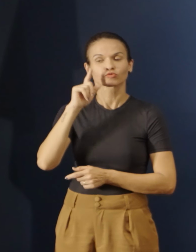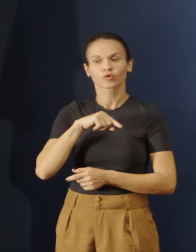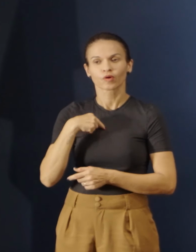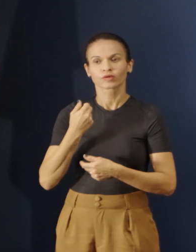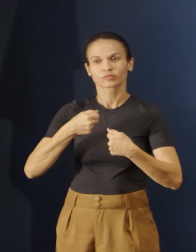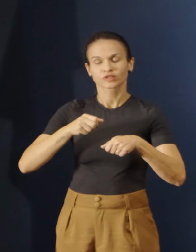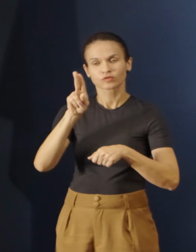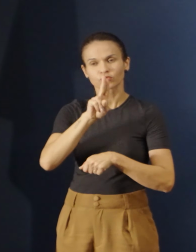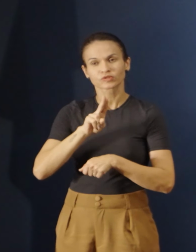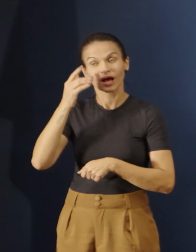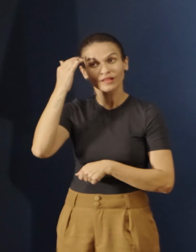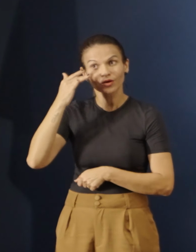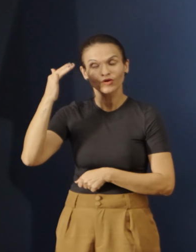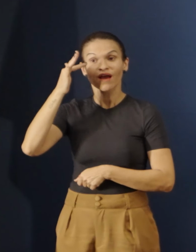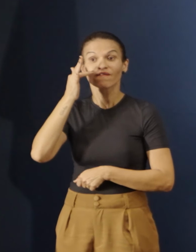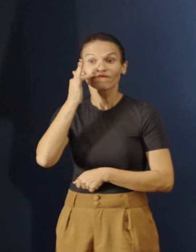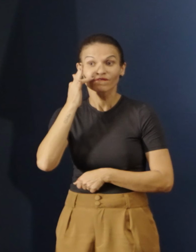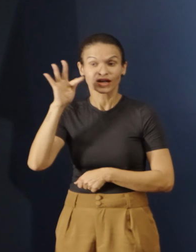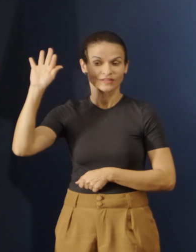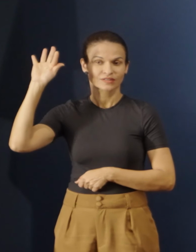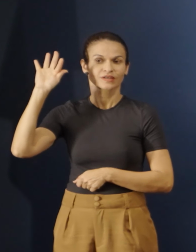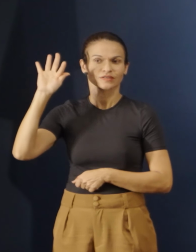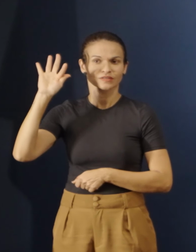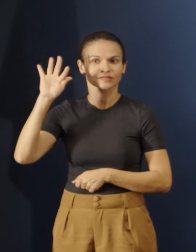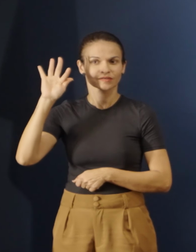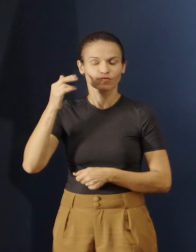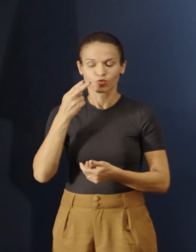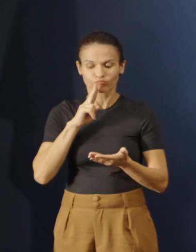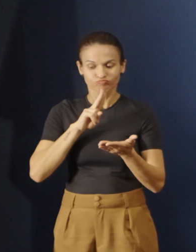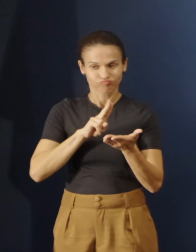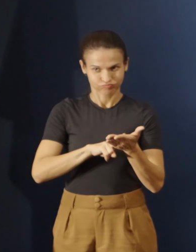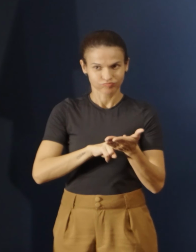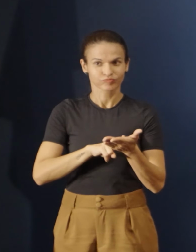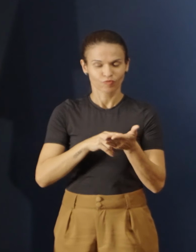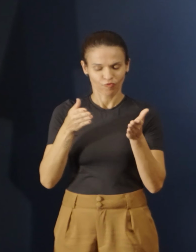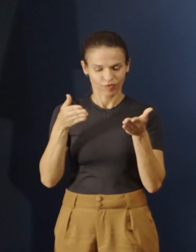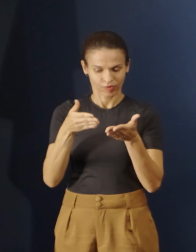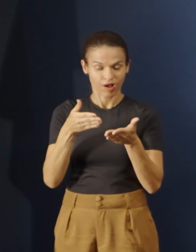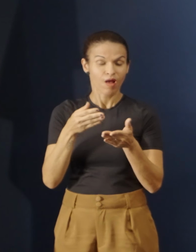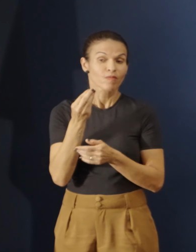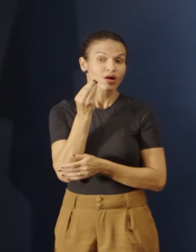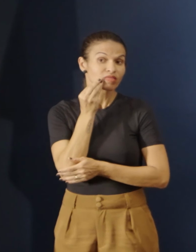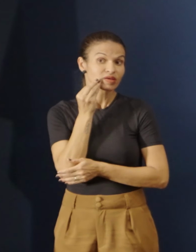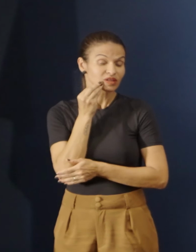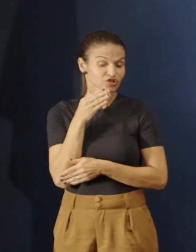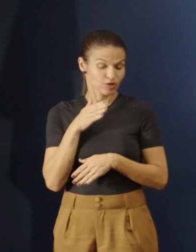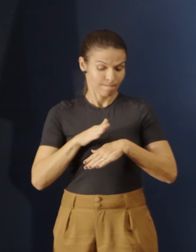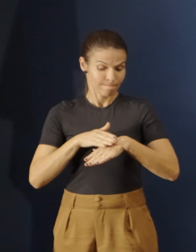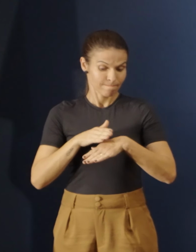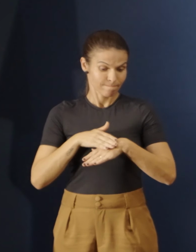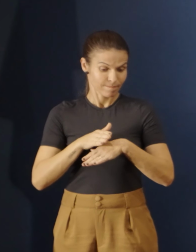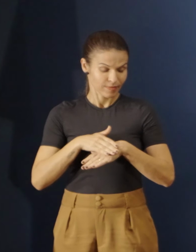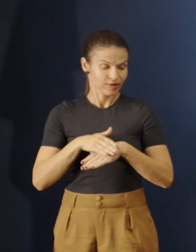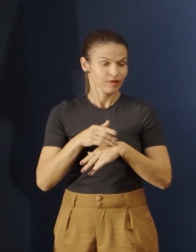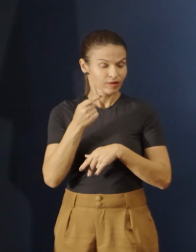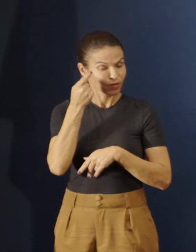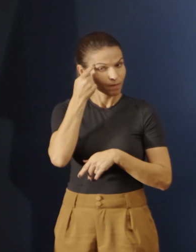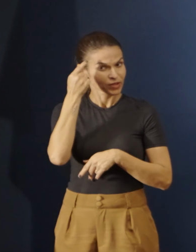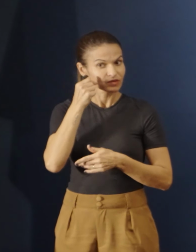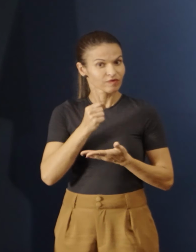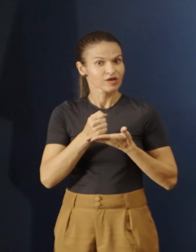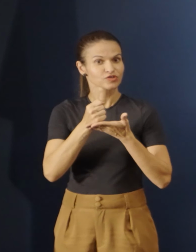precisa usar muito teoria francesa sobre arquivos, sobre epistolografia. Então, é uma tentativa minha, que eu acho, né, que vai